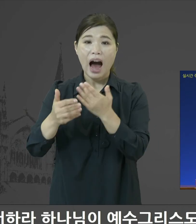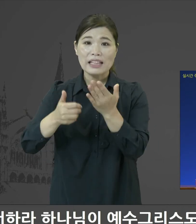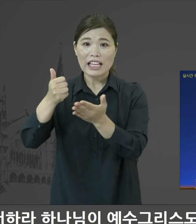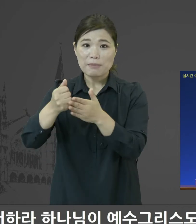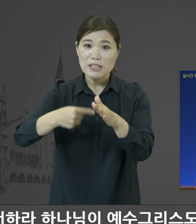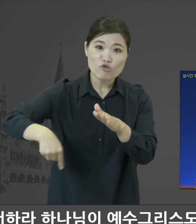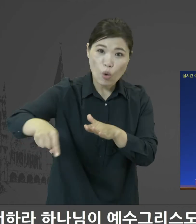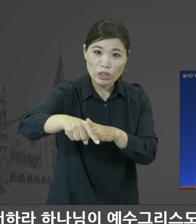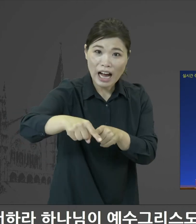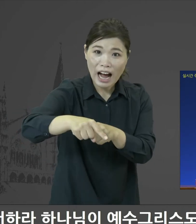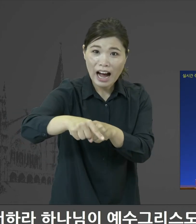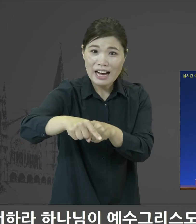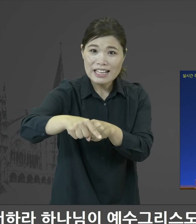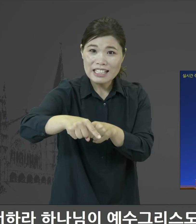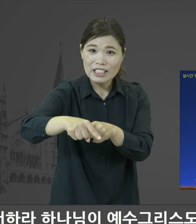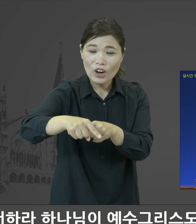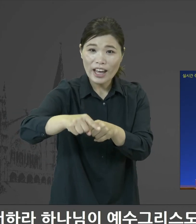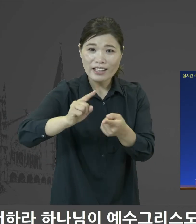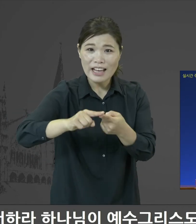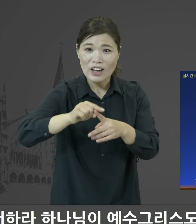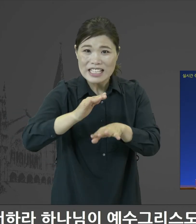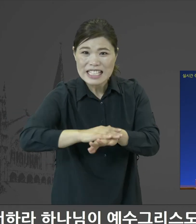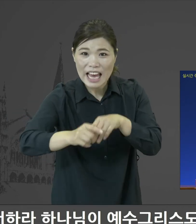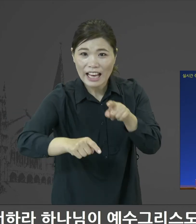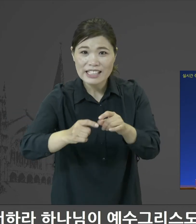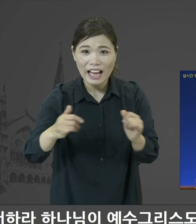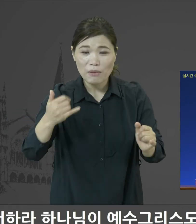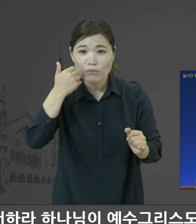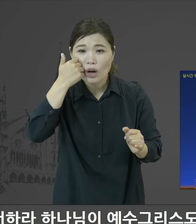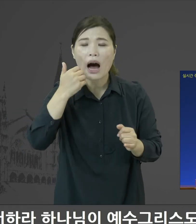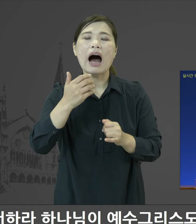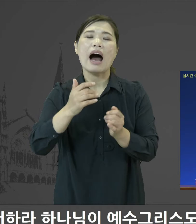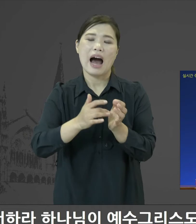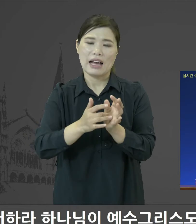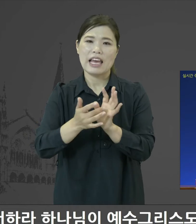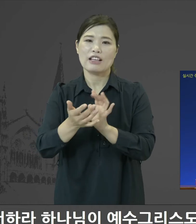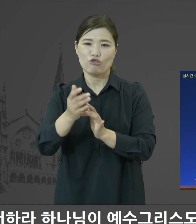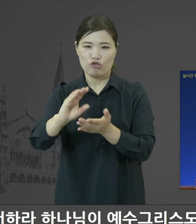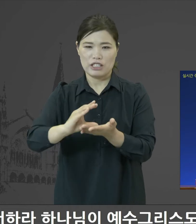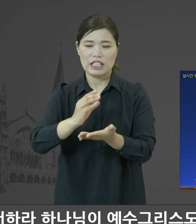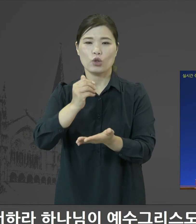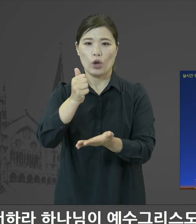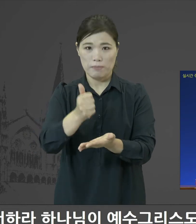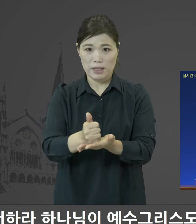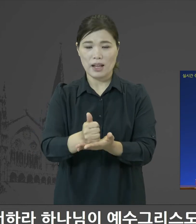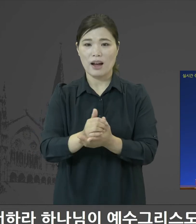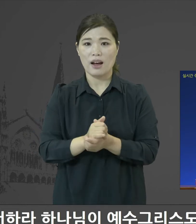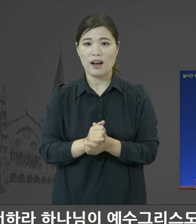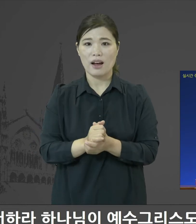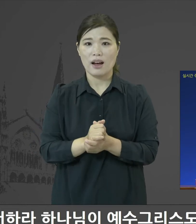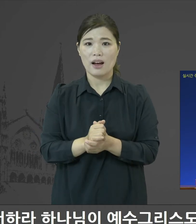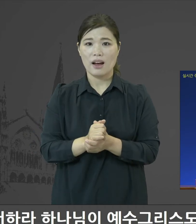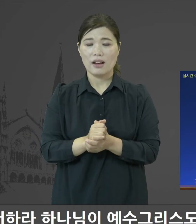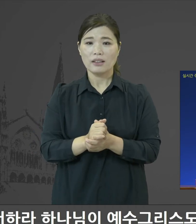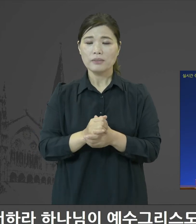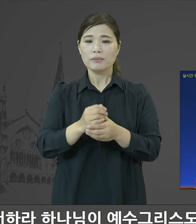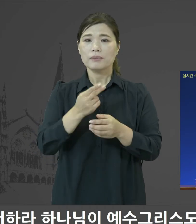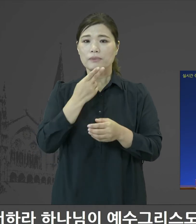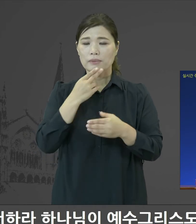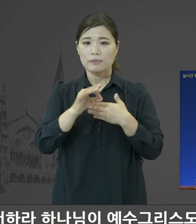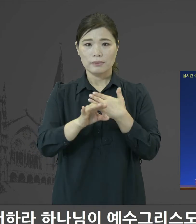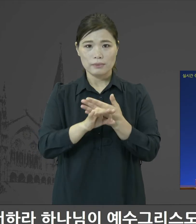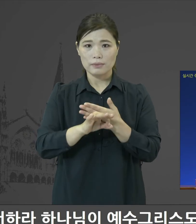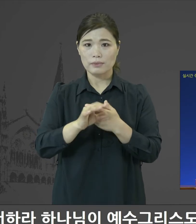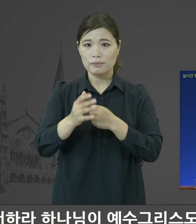거죠. 예수 그리스도 없다면 하나님의 구원 계획이 이 땅에 이루어지지 않은 겁니다. 그래서 성자